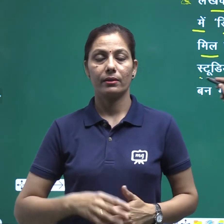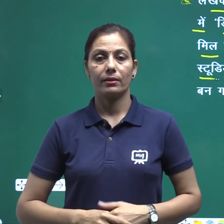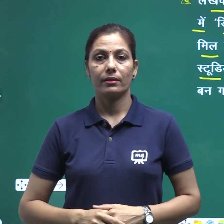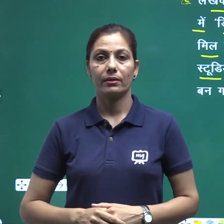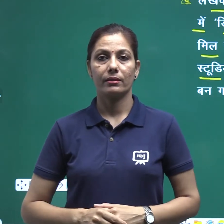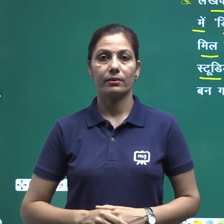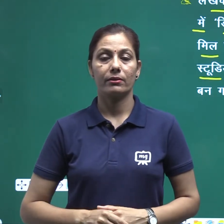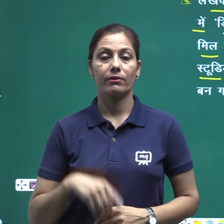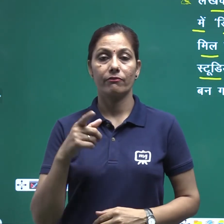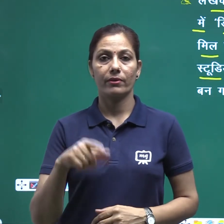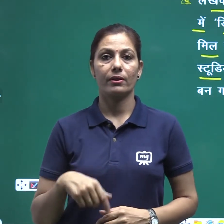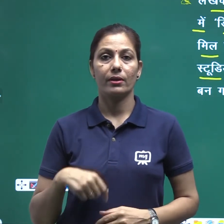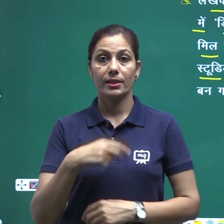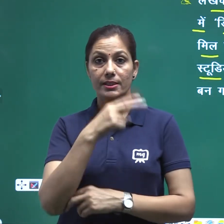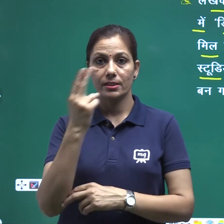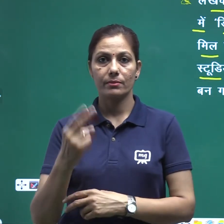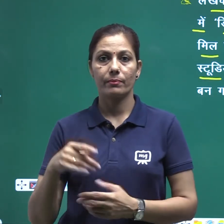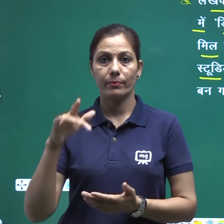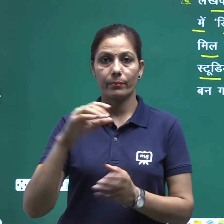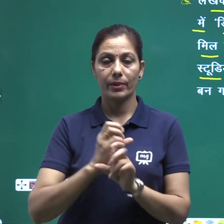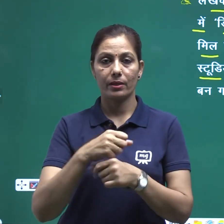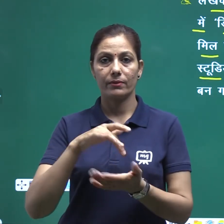वे स्टूडियो में